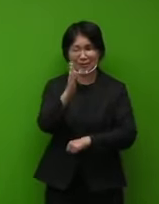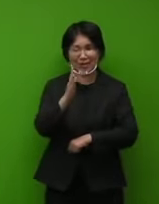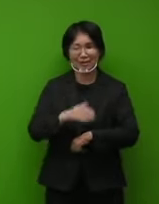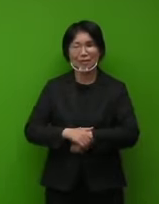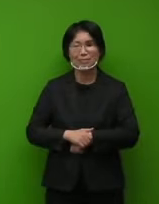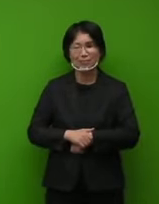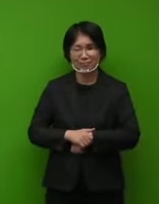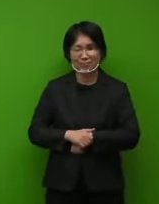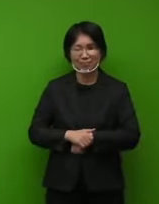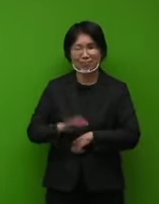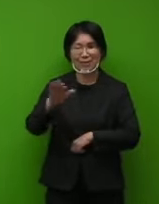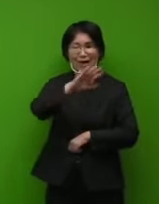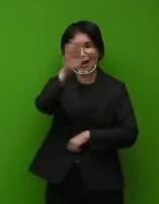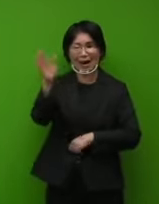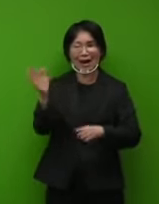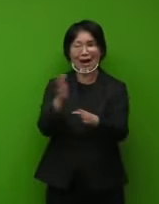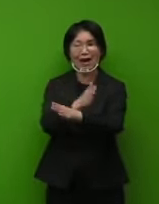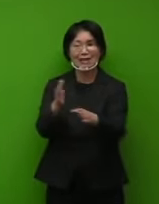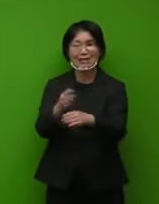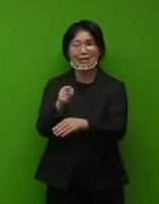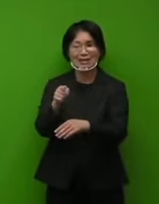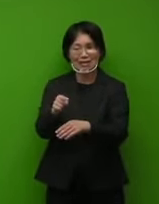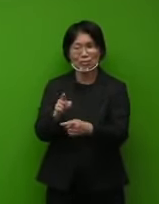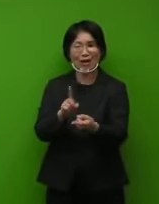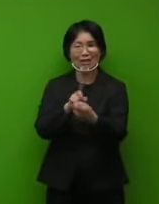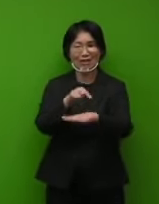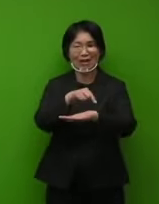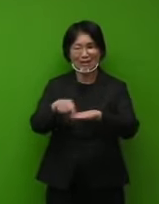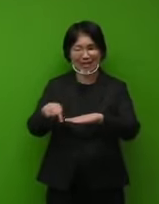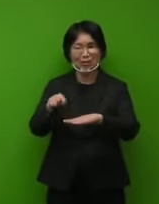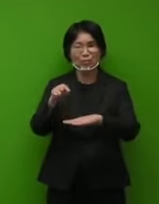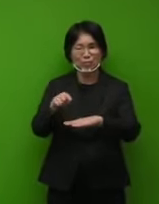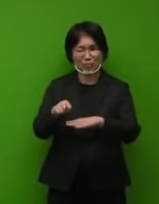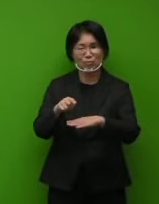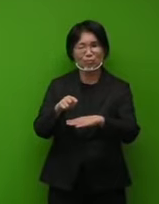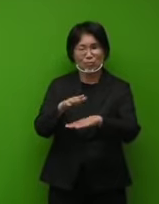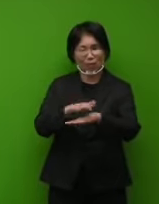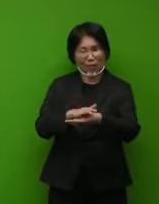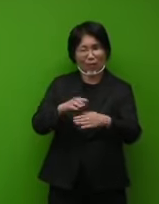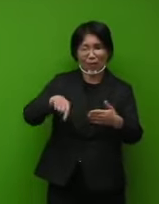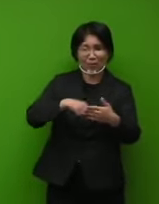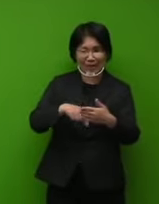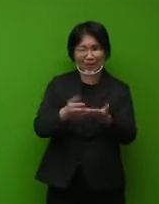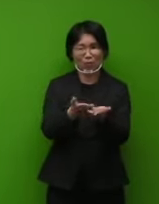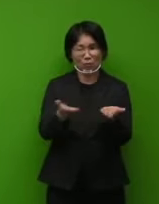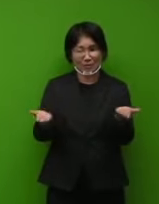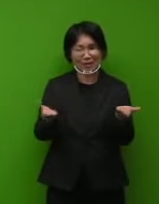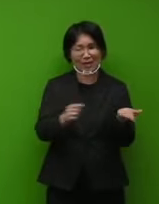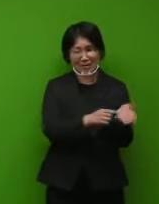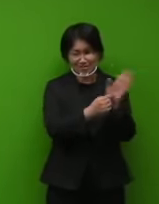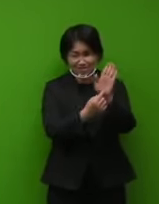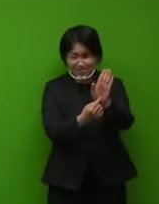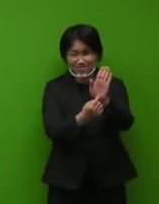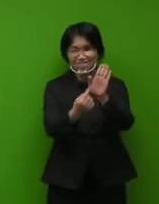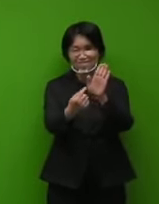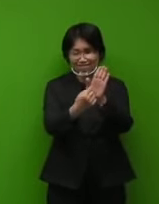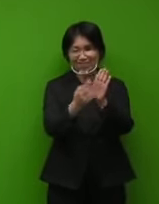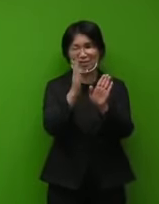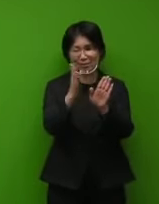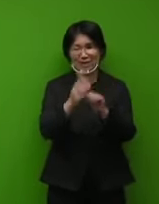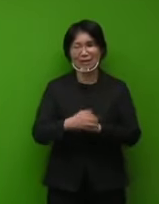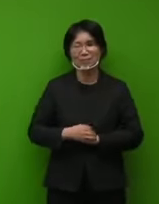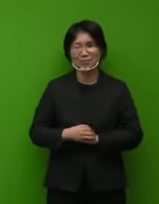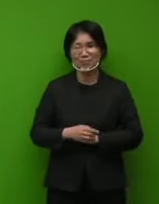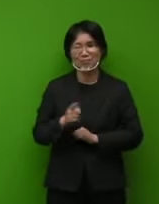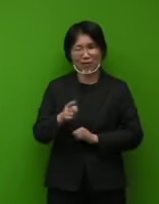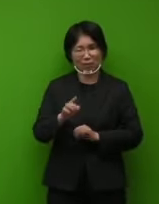と、換気については、できましたら対策を店舗に表示をしていただきたいということであります。こういった換気しっ